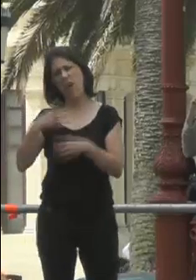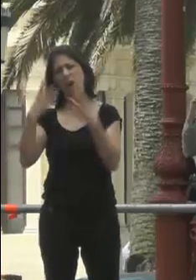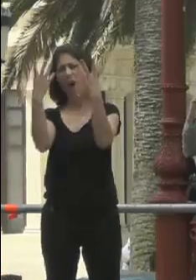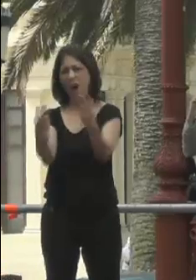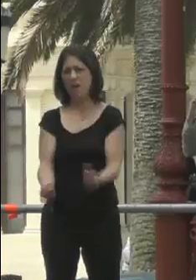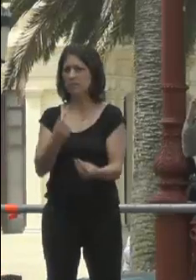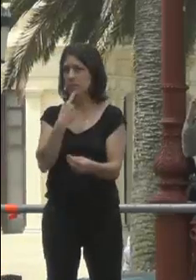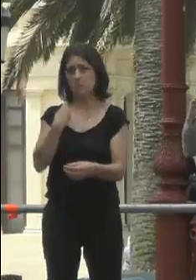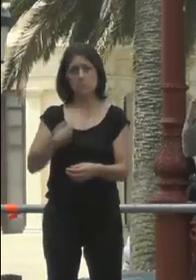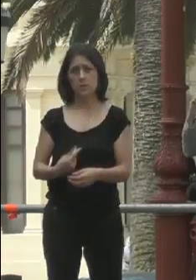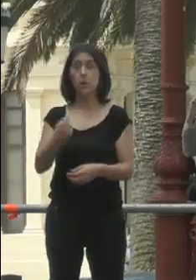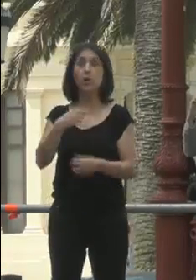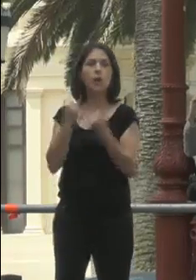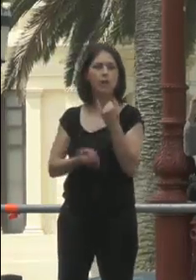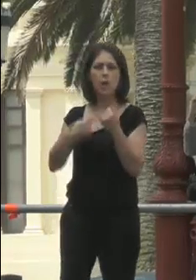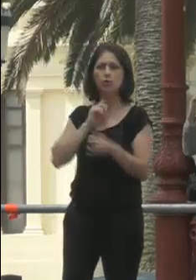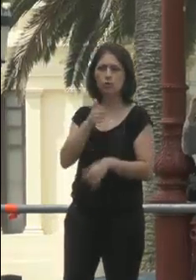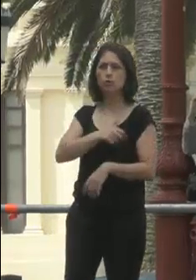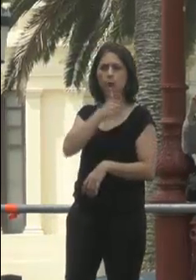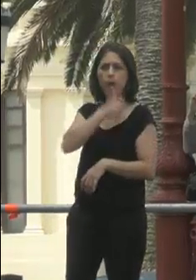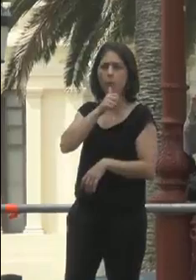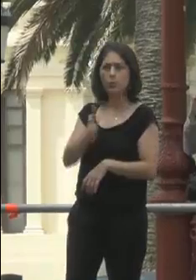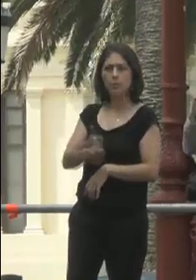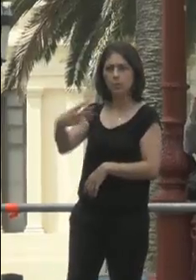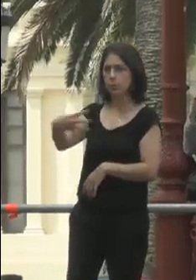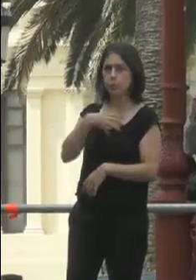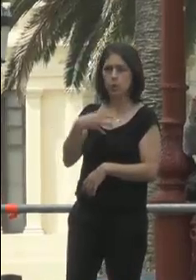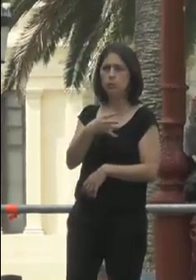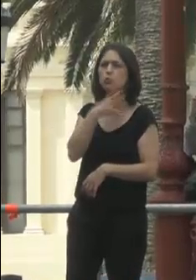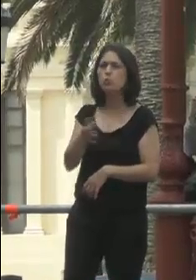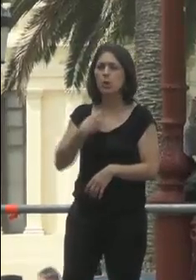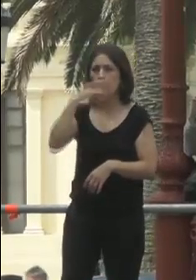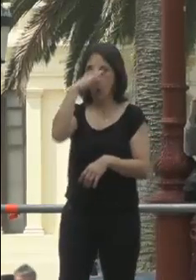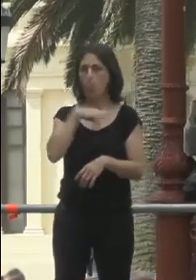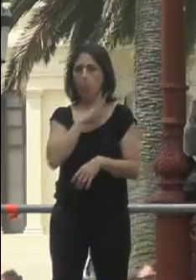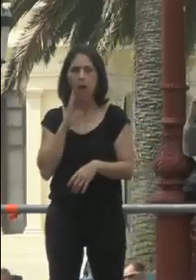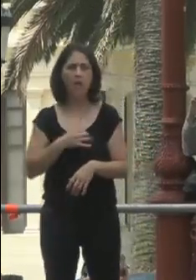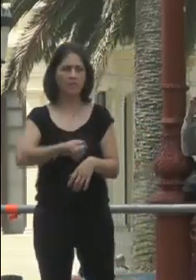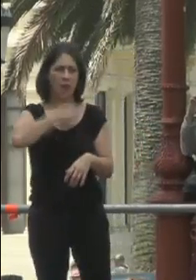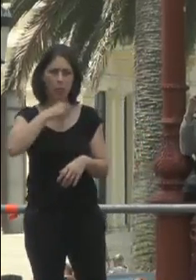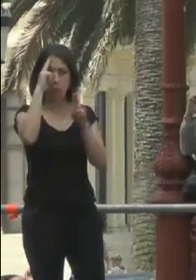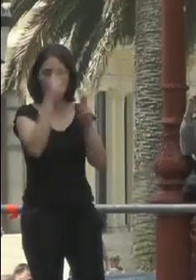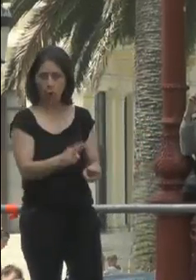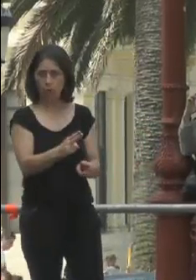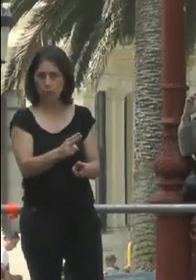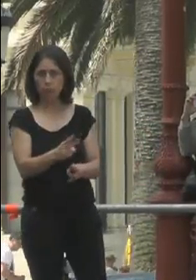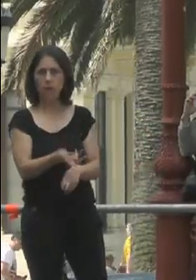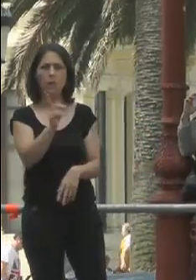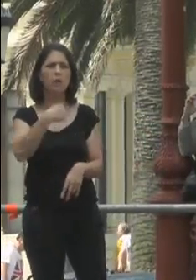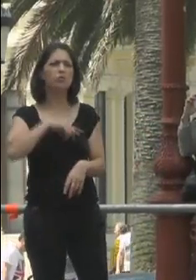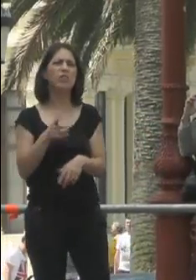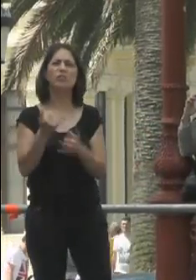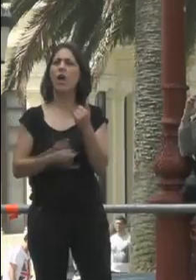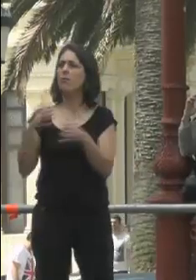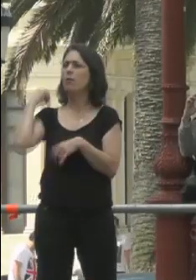E é por eles que non podemos consentir isto que está pasando, por nosos pais, por nosos avós, por nosas nais. Non hai dereito que despois